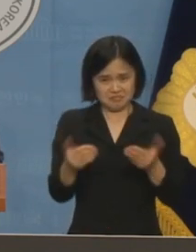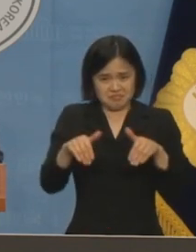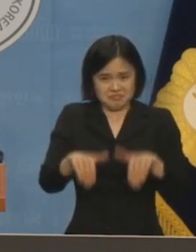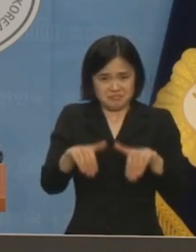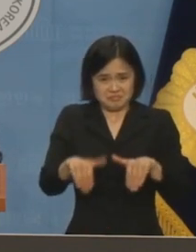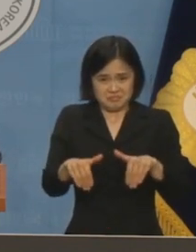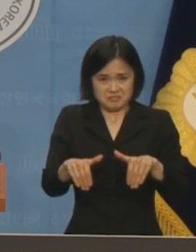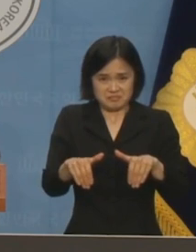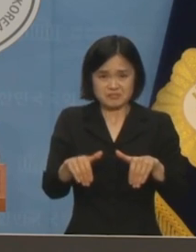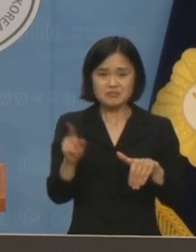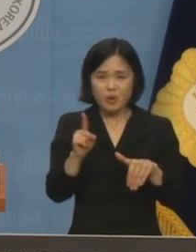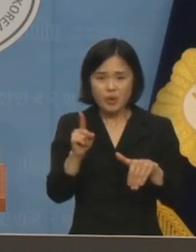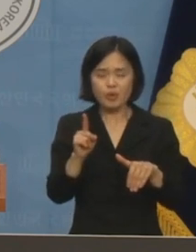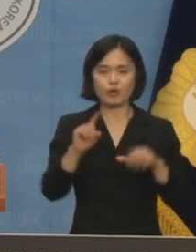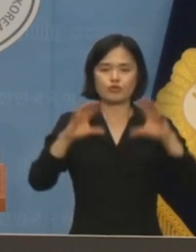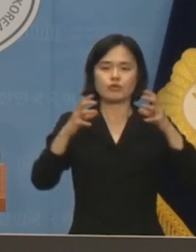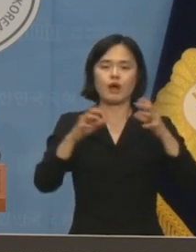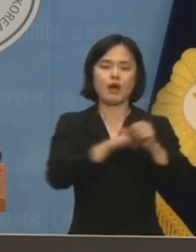국가인권위원회의